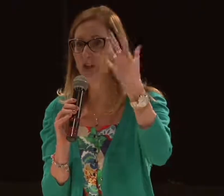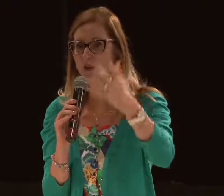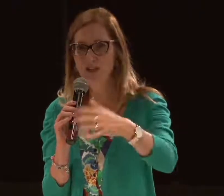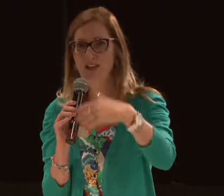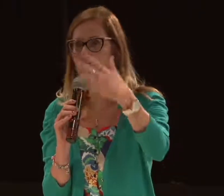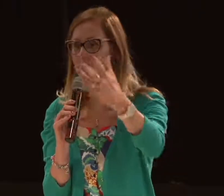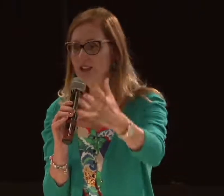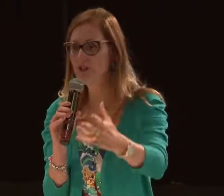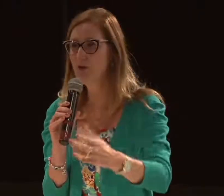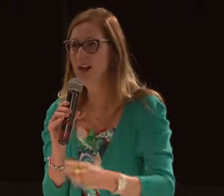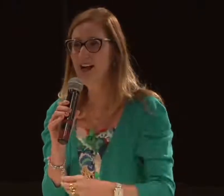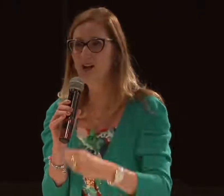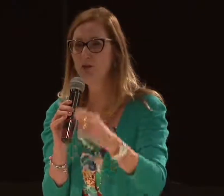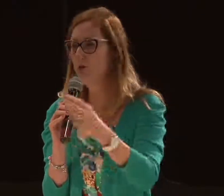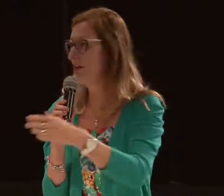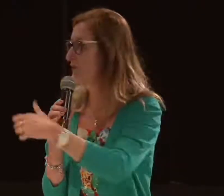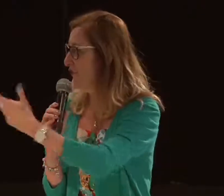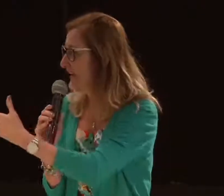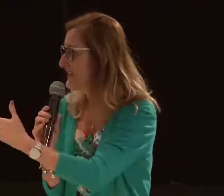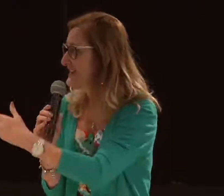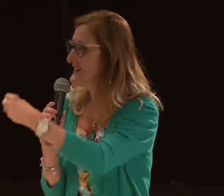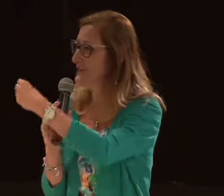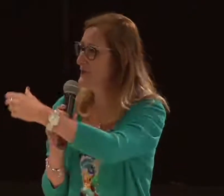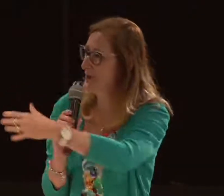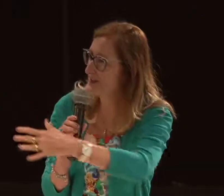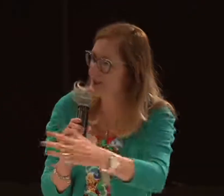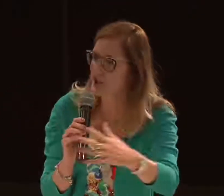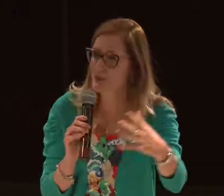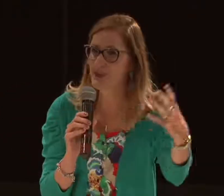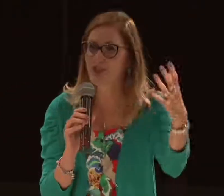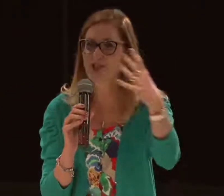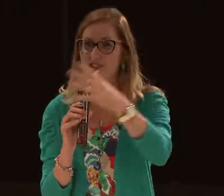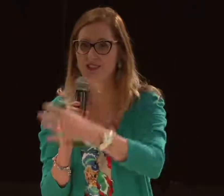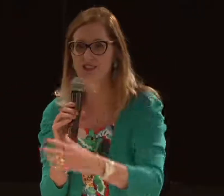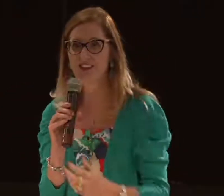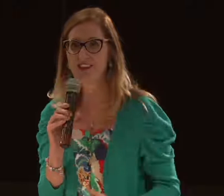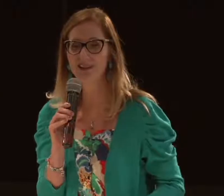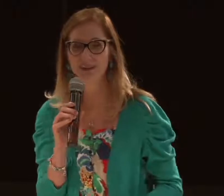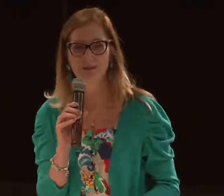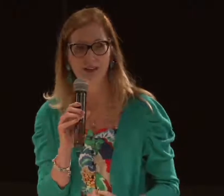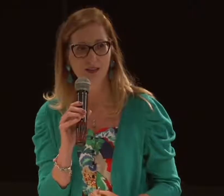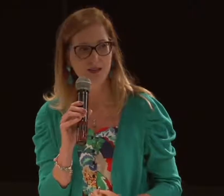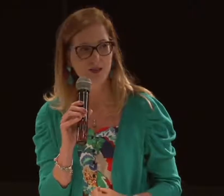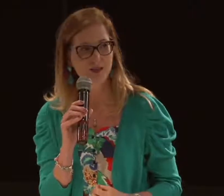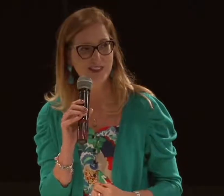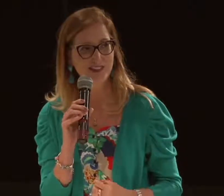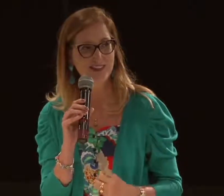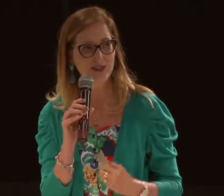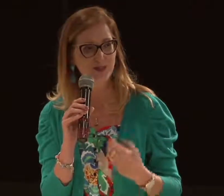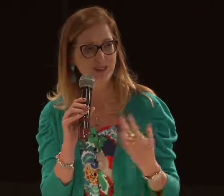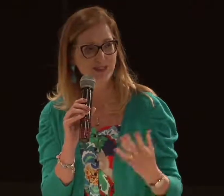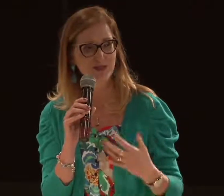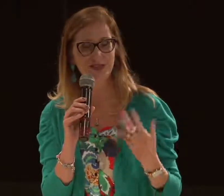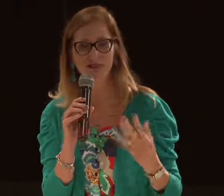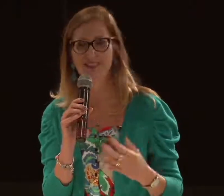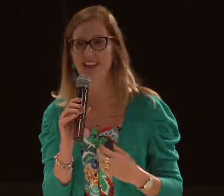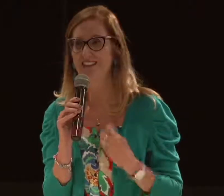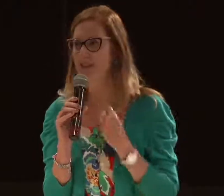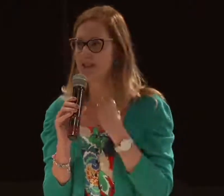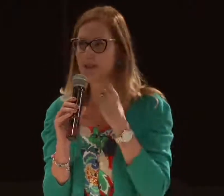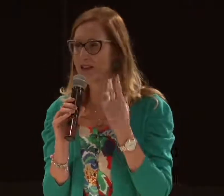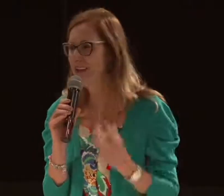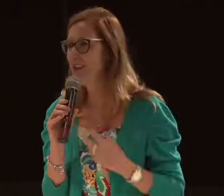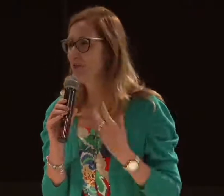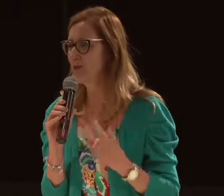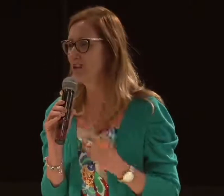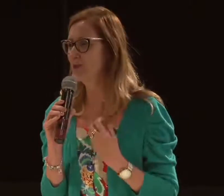Tá, fiquem em contato, a gente vai divulgar. É um filme que fala da vivência das mães, né, das crianças portadoras de deficiência.